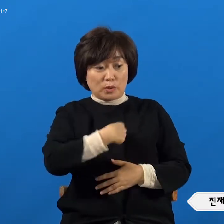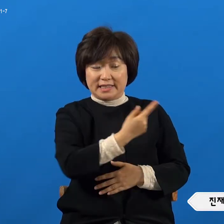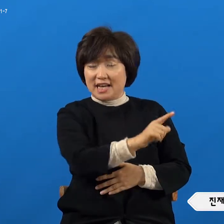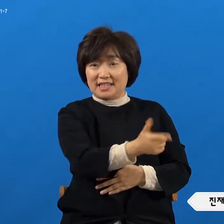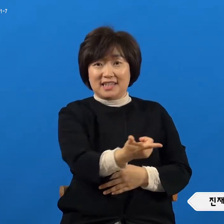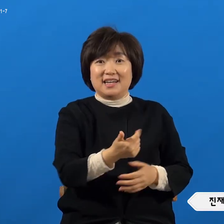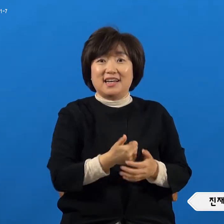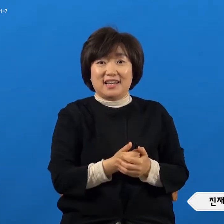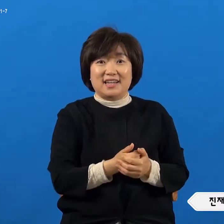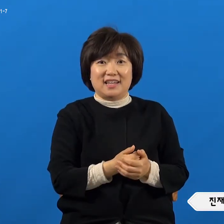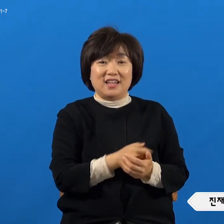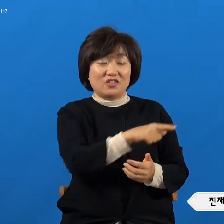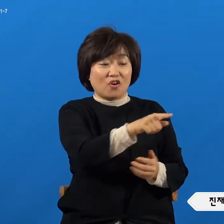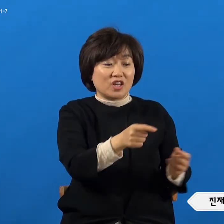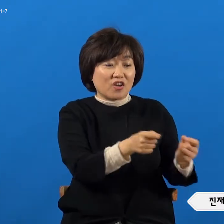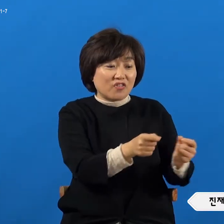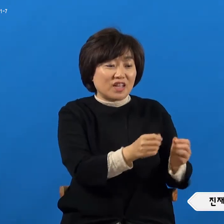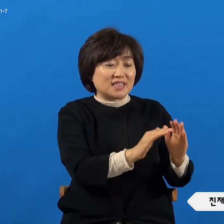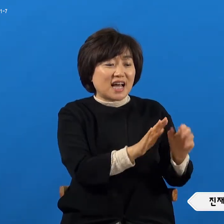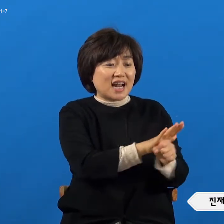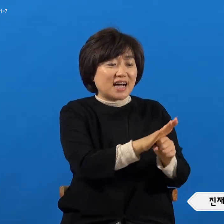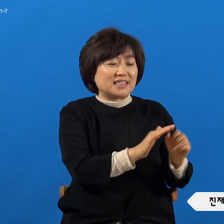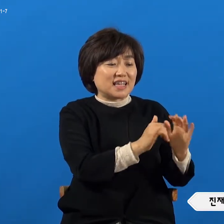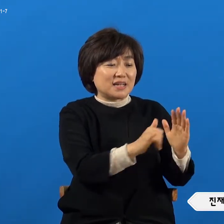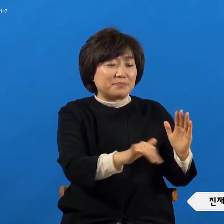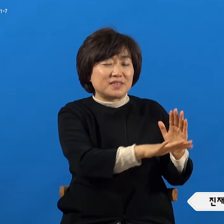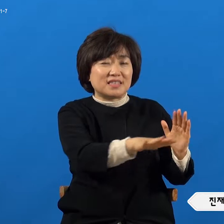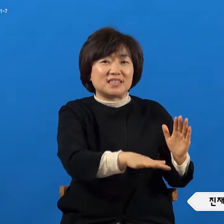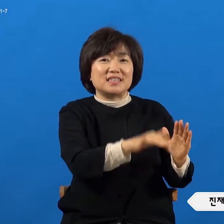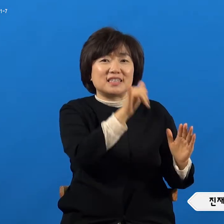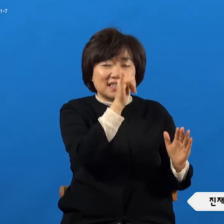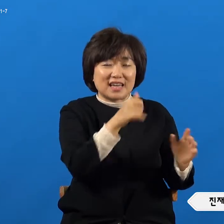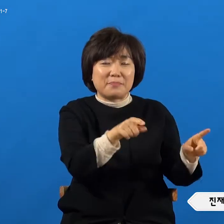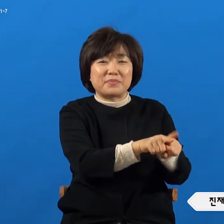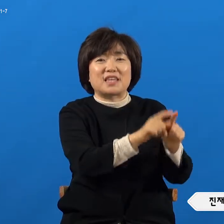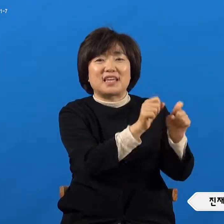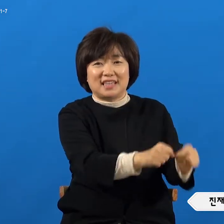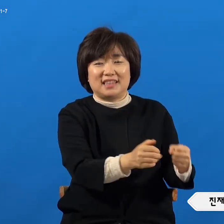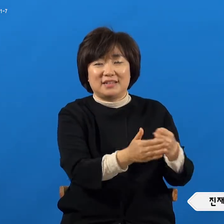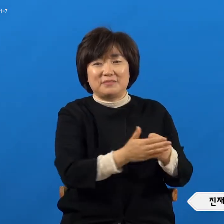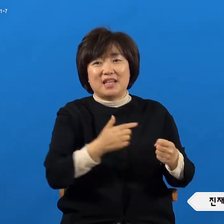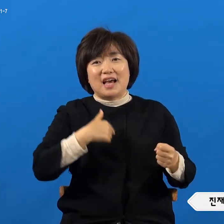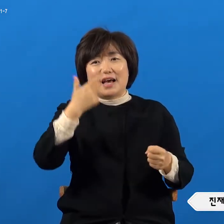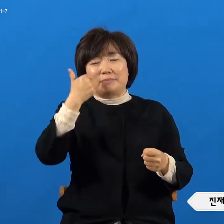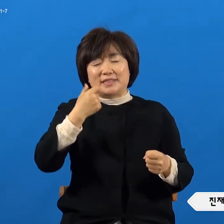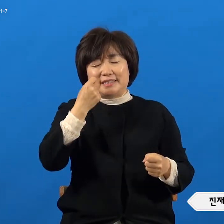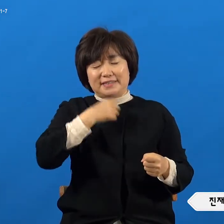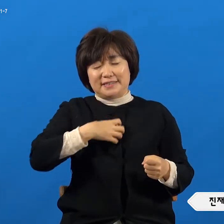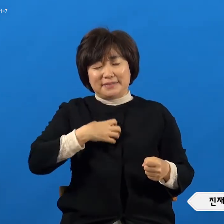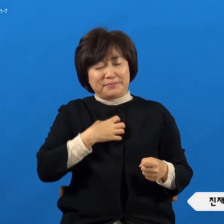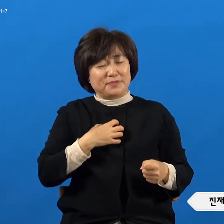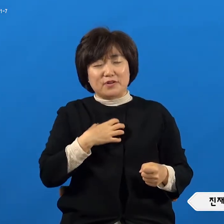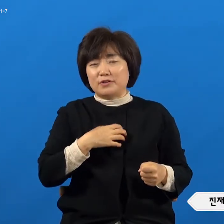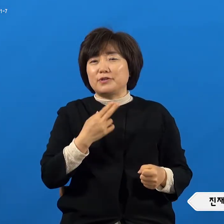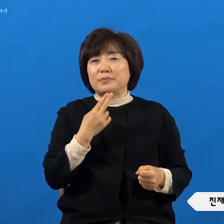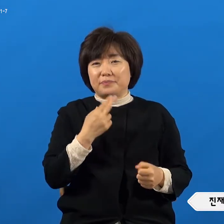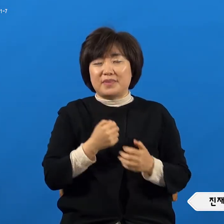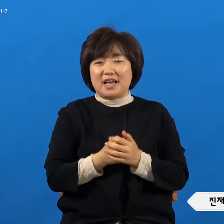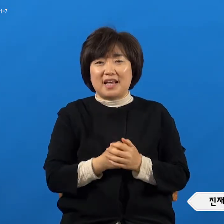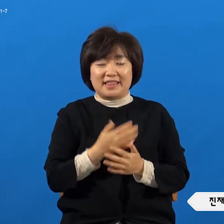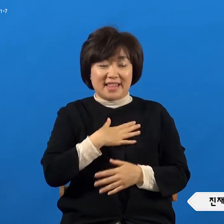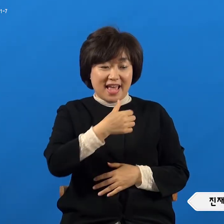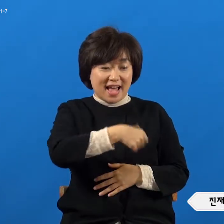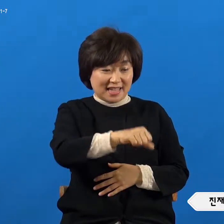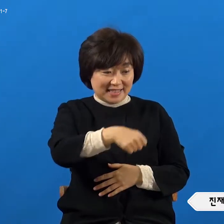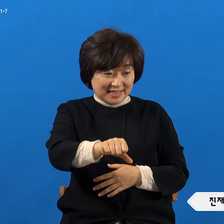아니기에, 너희들 곁에 사랑하는 사람들이 늘 함께 할 것이기에 아버지는 슬픔도 걱정도 없단다. 내 아들